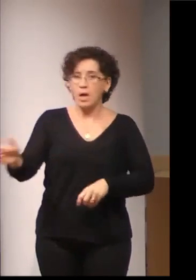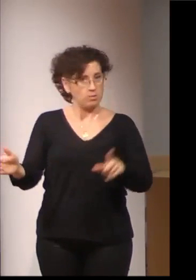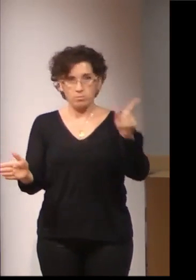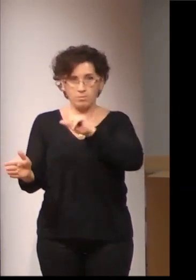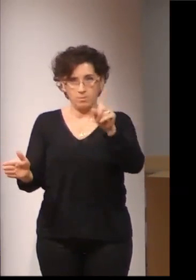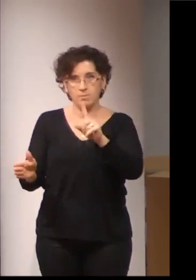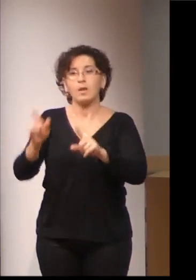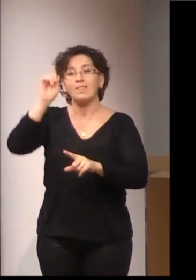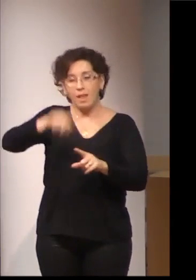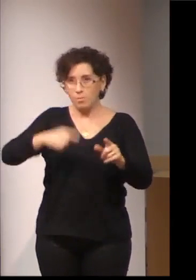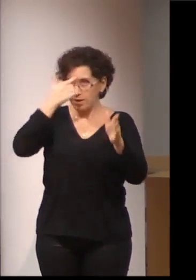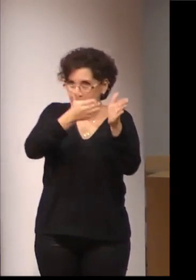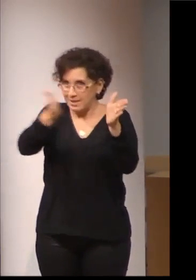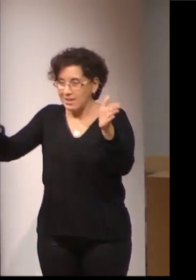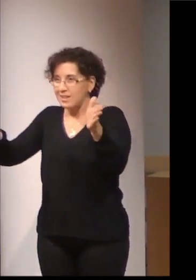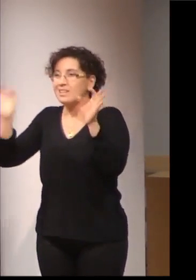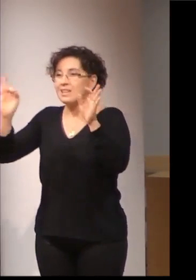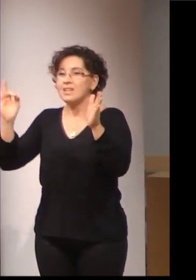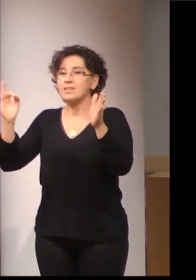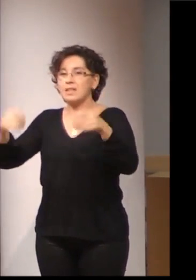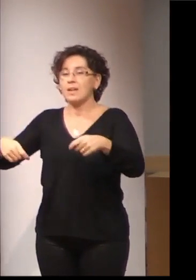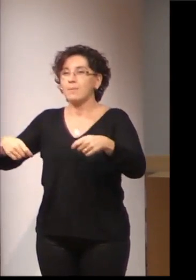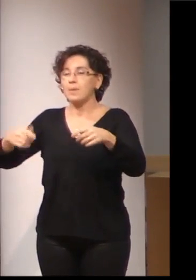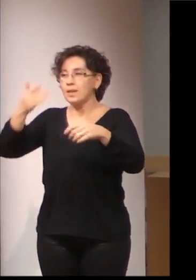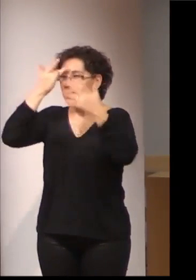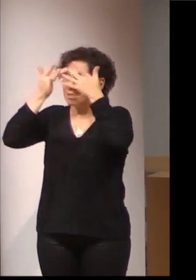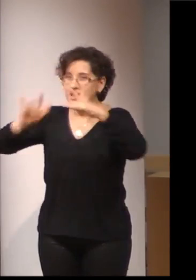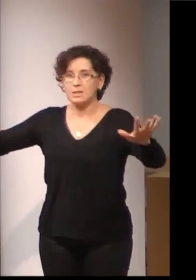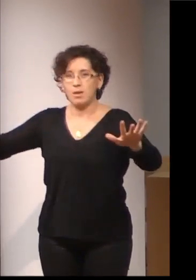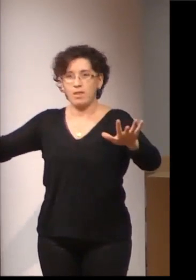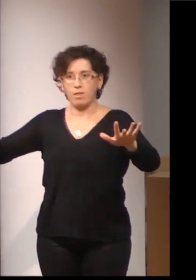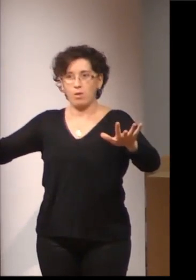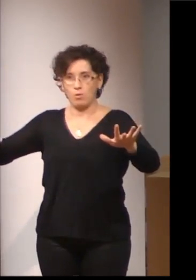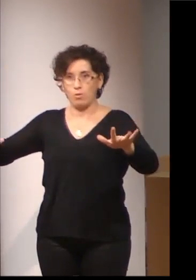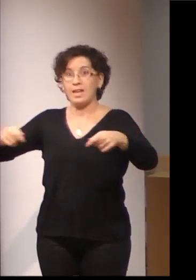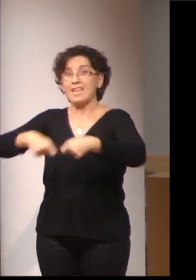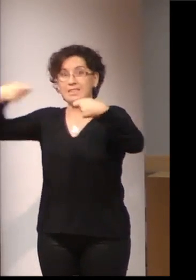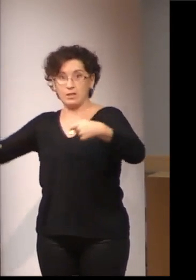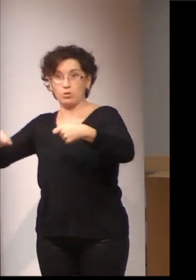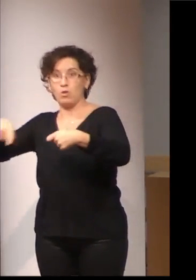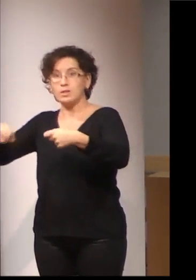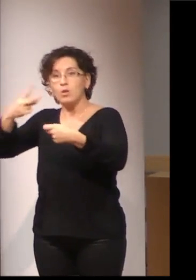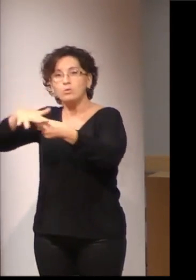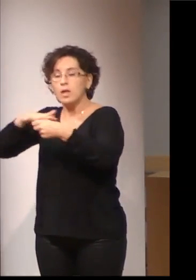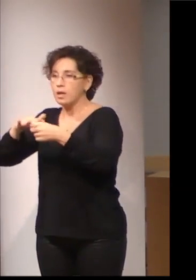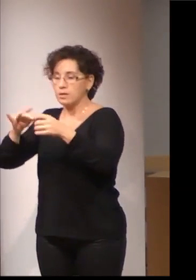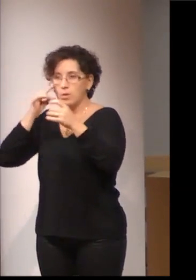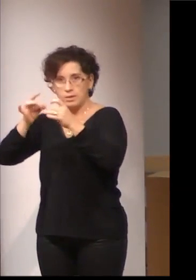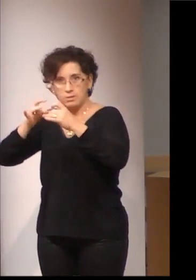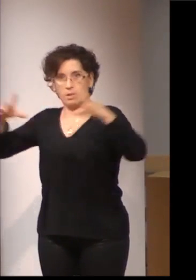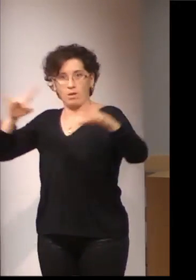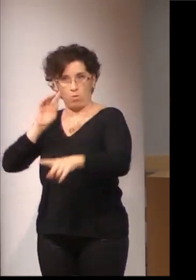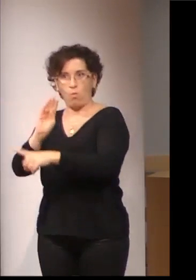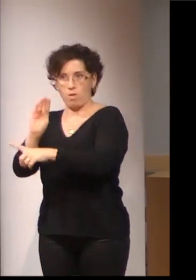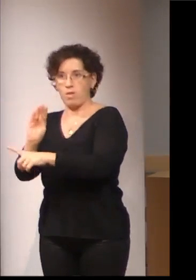también y muy especialmente a la extensión y a la sensibilización, dos áreas en las que hemos tenido especial cuidado. En